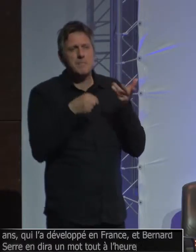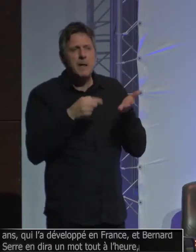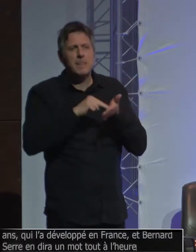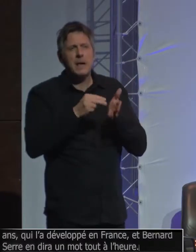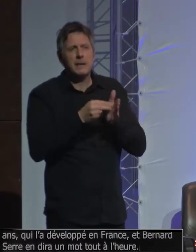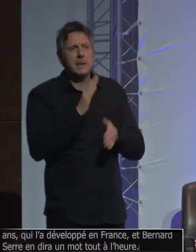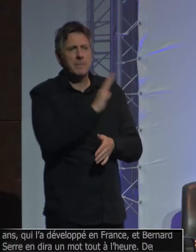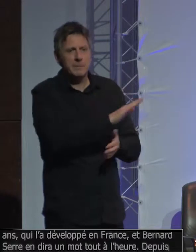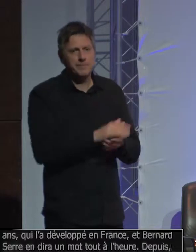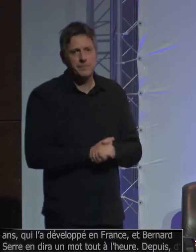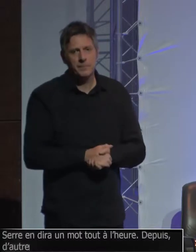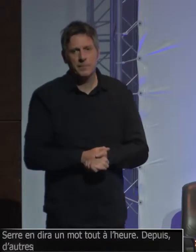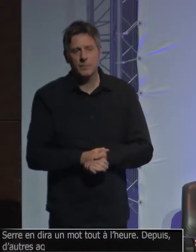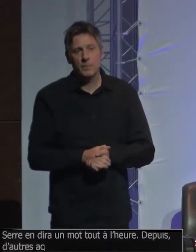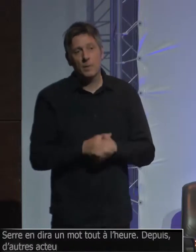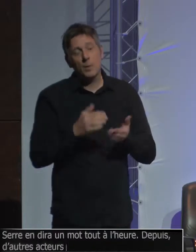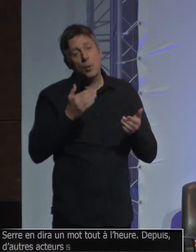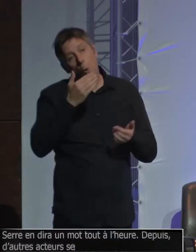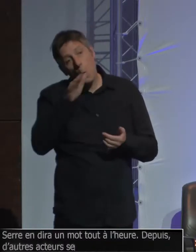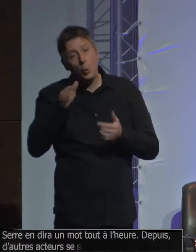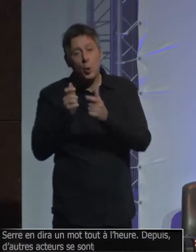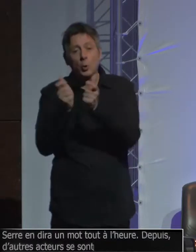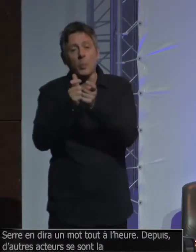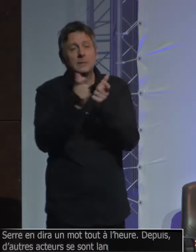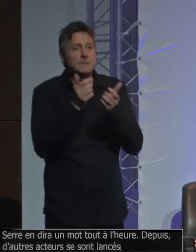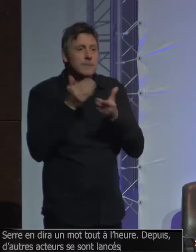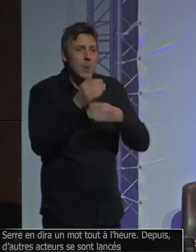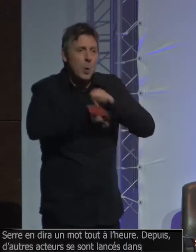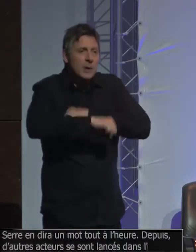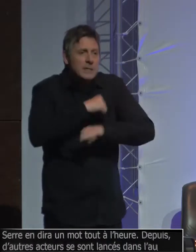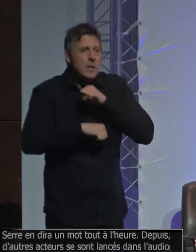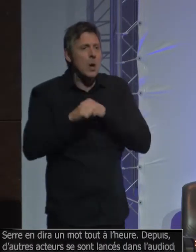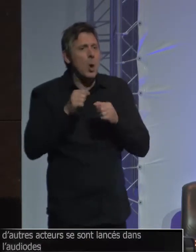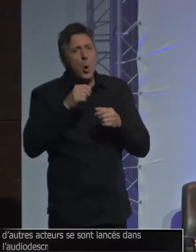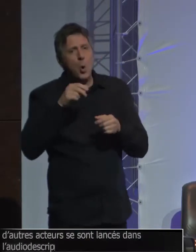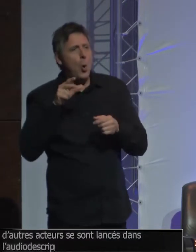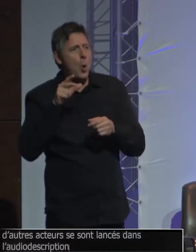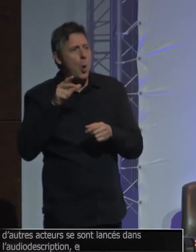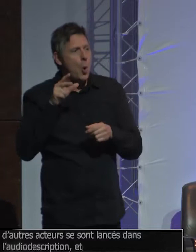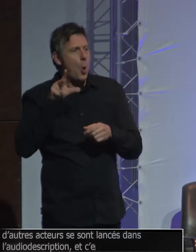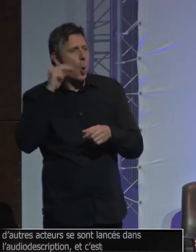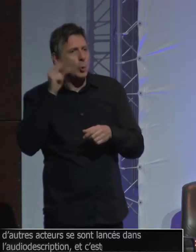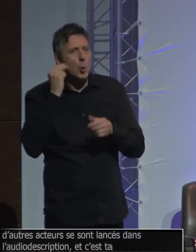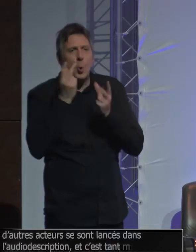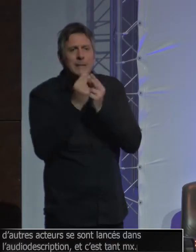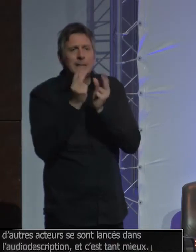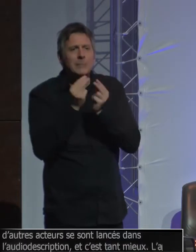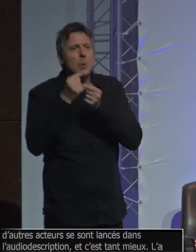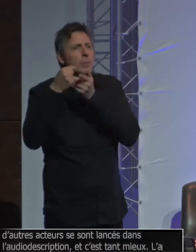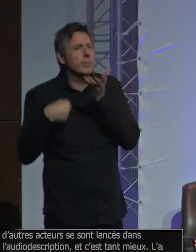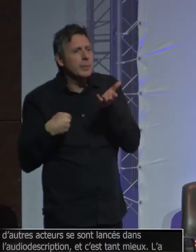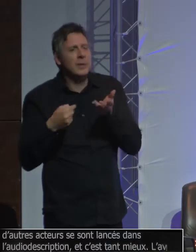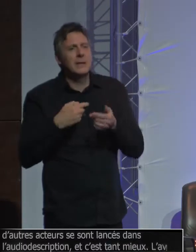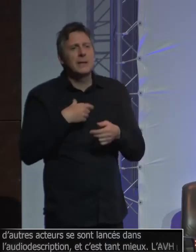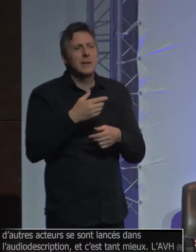Depuis, d'autres acteurs se sont lancés dans l'audiodescription et c'est tant mieux. Et l'AVH a audio-décrit plus de